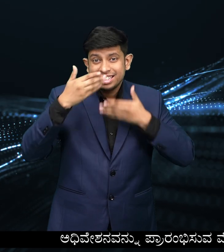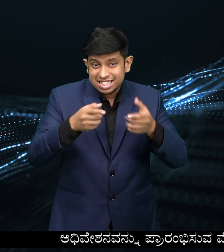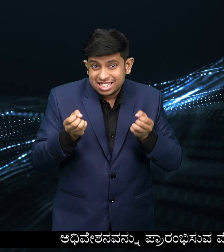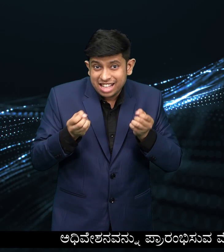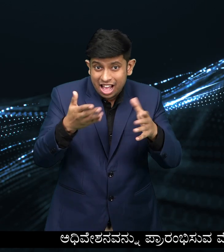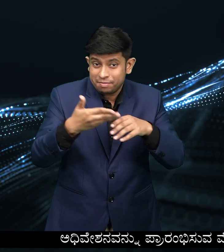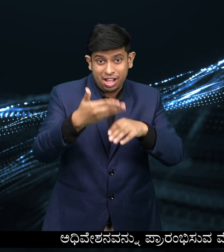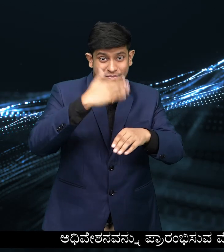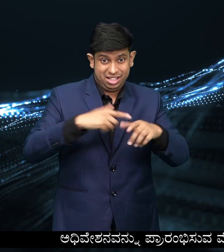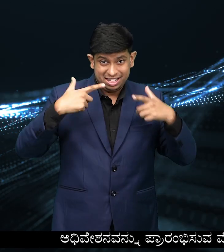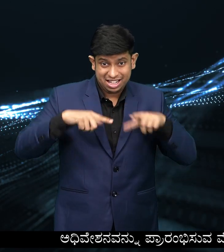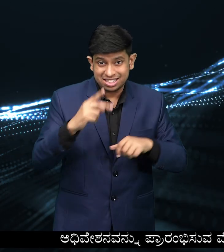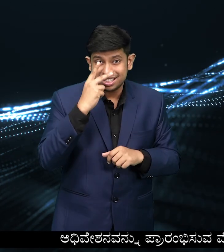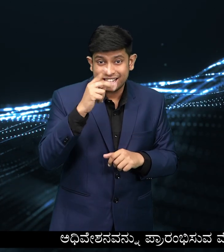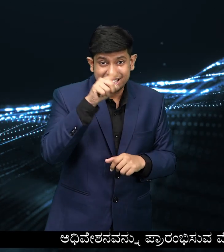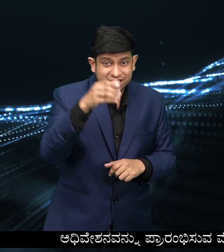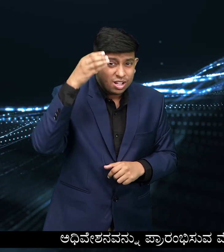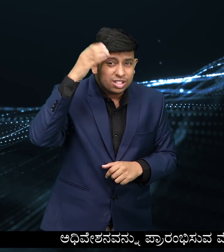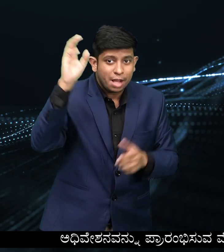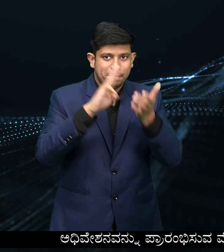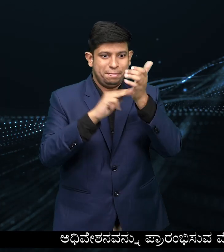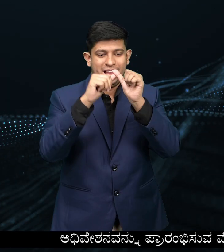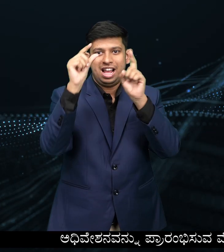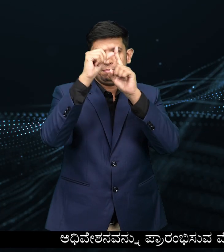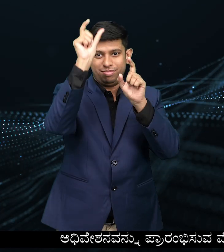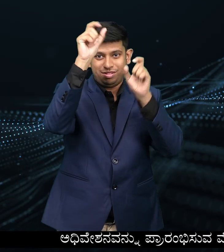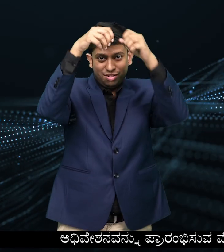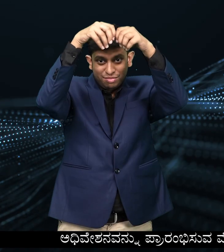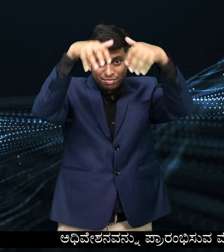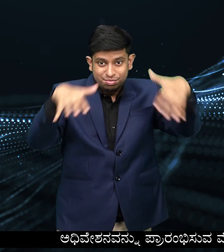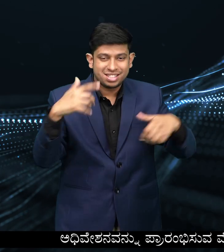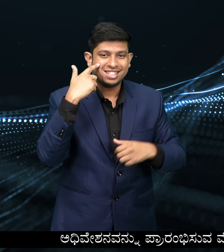ಅಧಿವೇಶನವನ್ನ ಪ್ರಾರಂಭಿಸುವ ಮೊದಲು ಈ ಪರಿಕಲ್ಪನೆಯ ನಕ್ಷೆಯನ್ನ ನೋಡೋಣ.